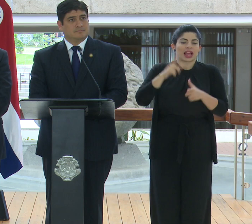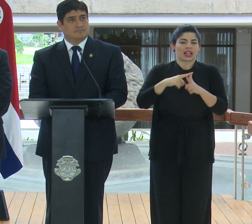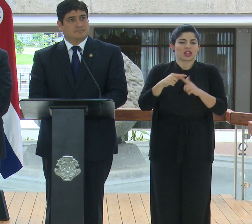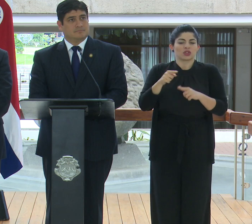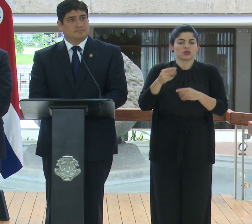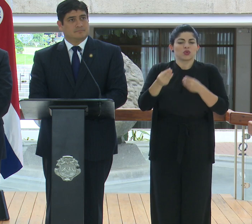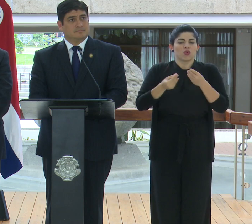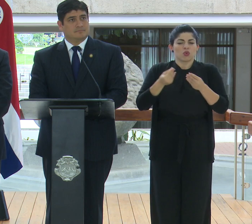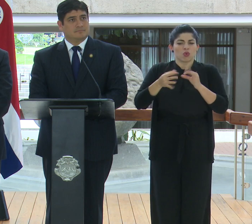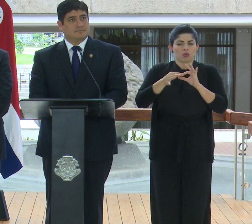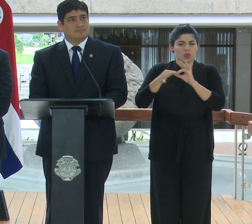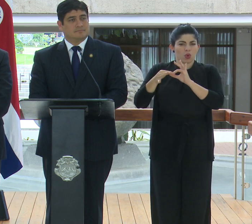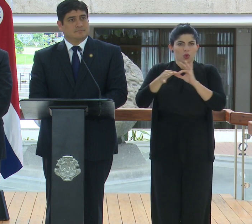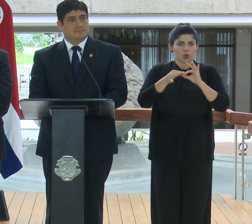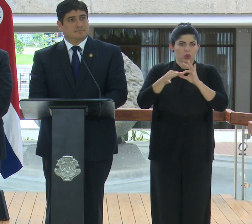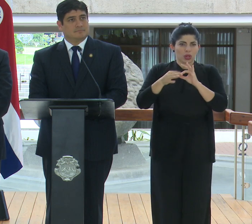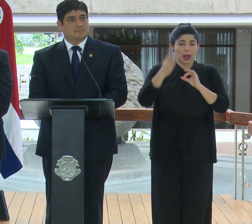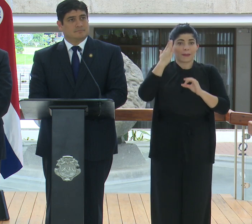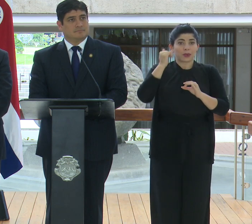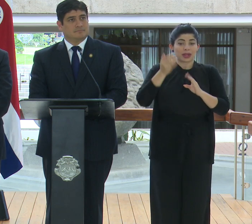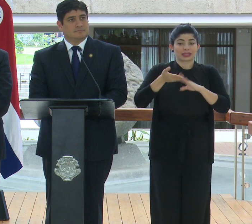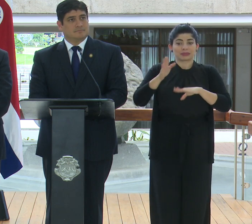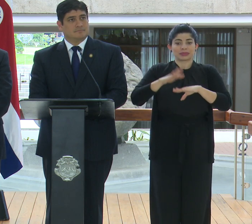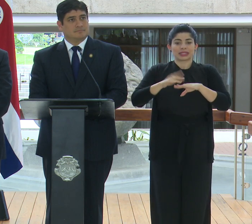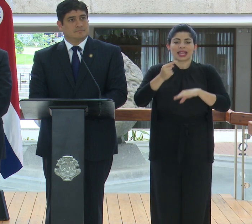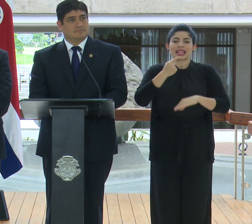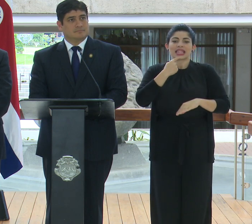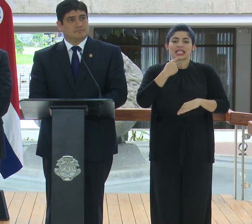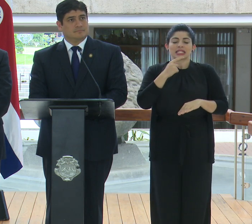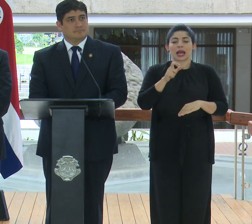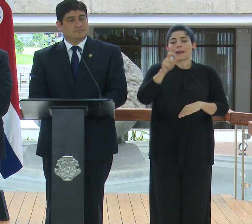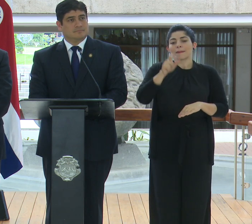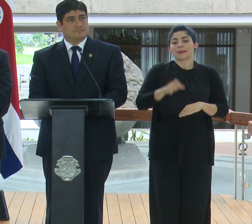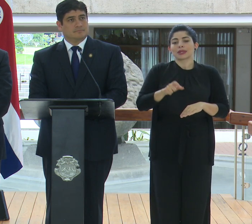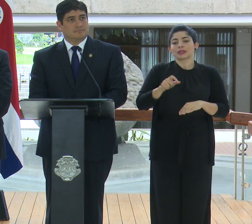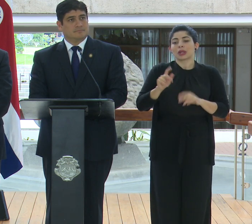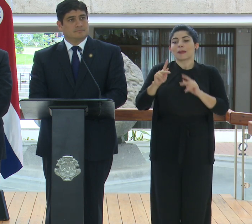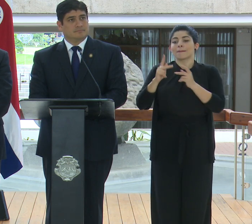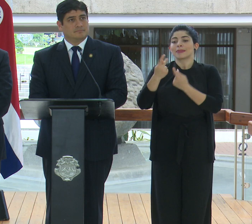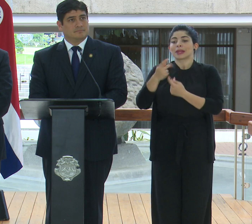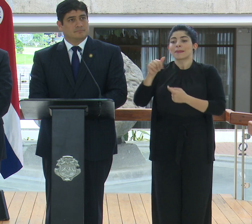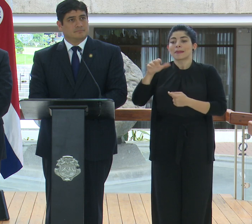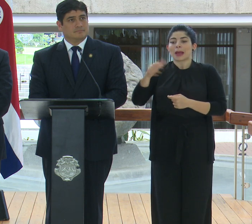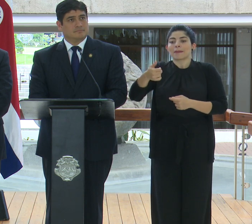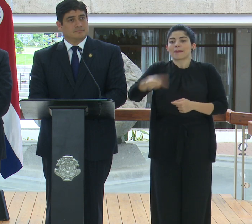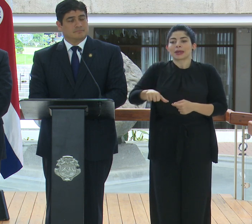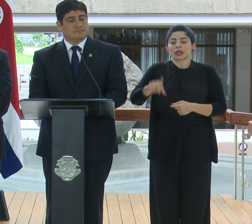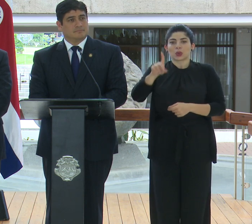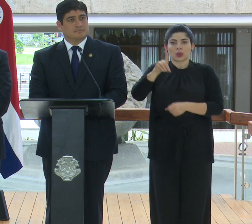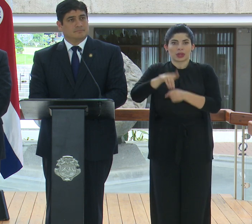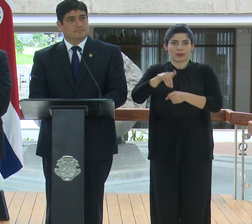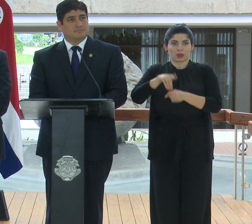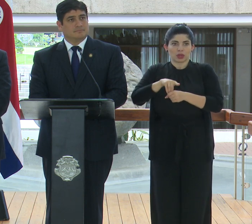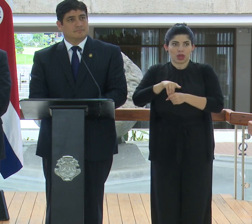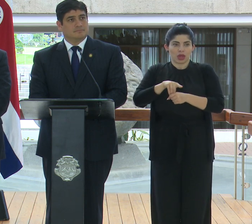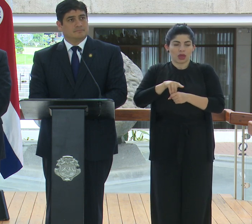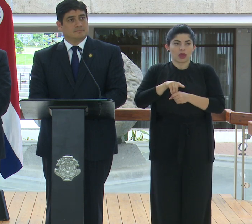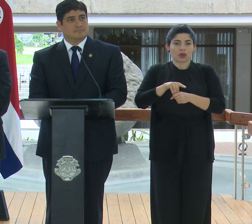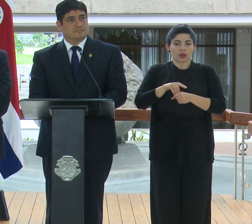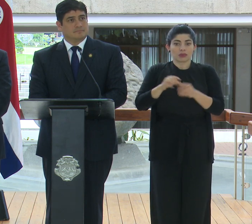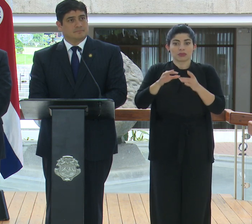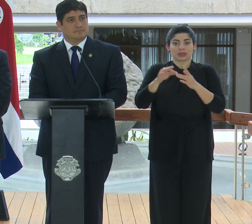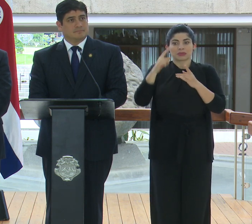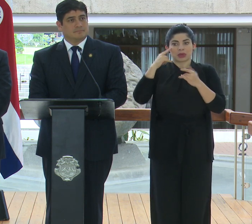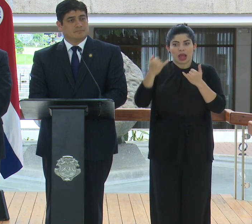esa coordinación? Porque los expertos lo que dicen es que prácticamente la facción perdería a un diputado, tomando en cuenta la envergadura en la que está el